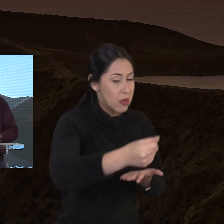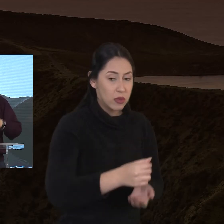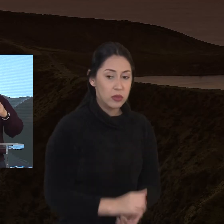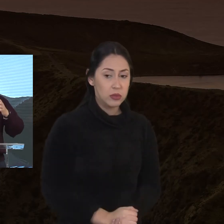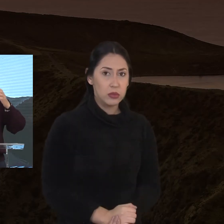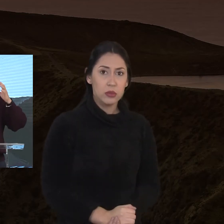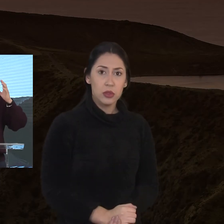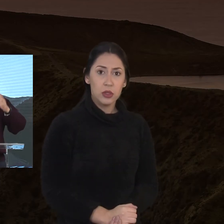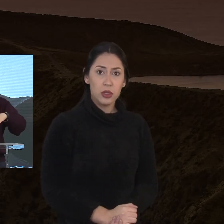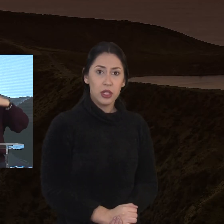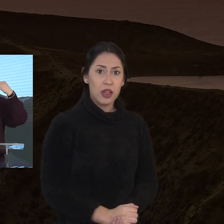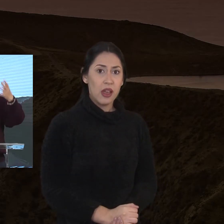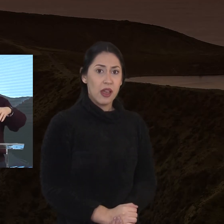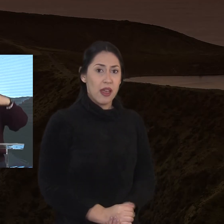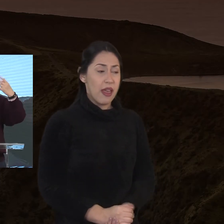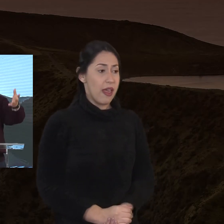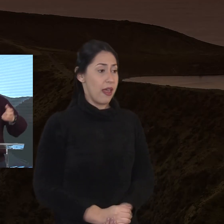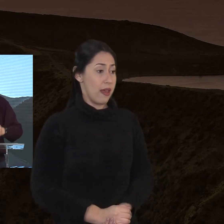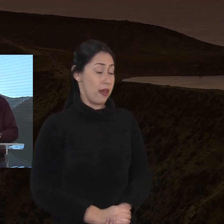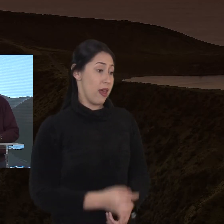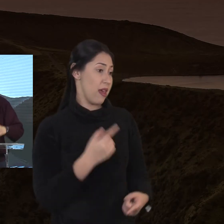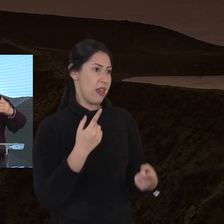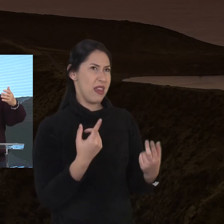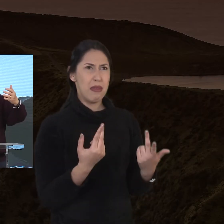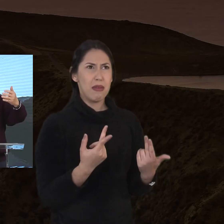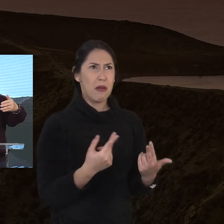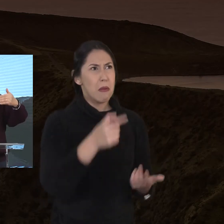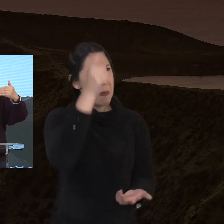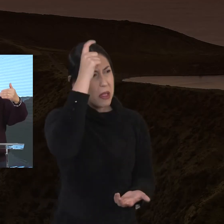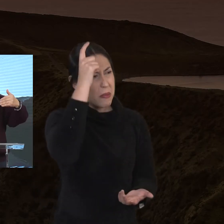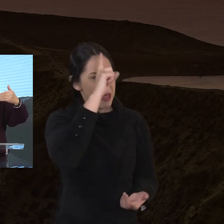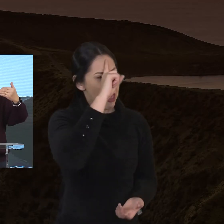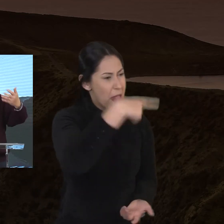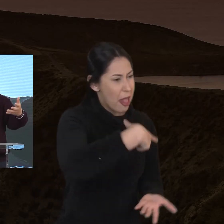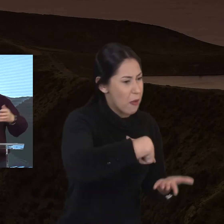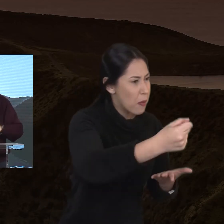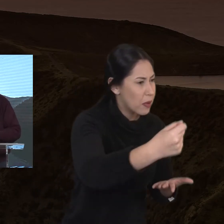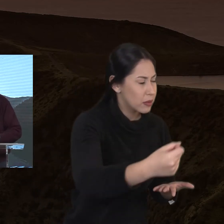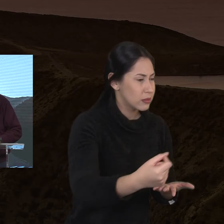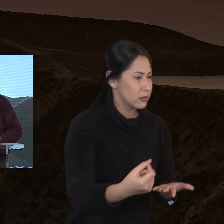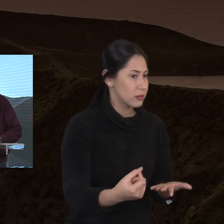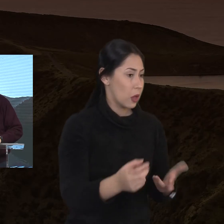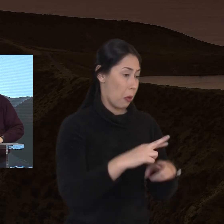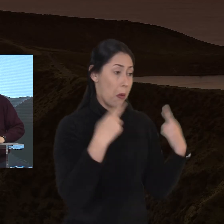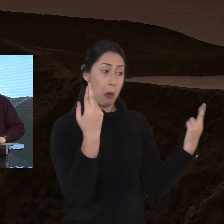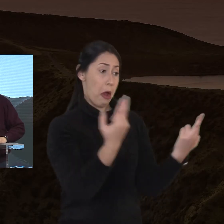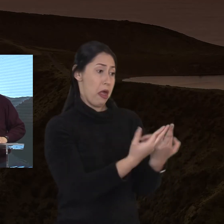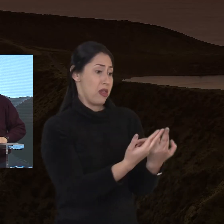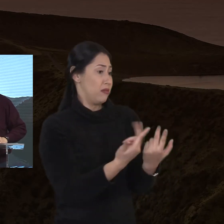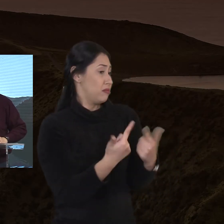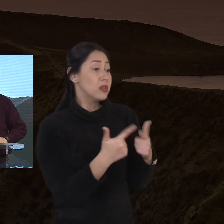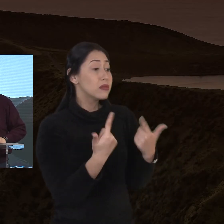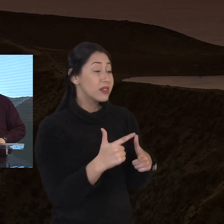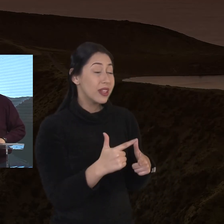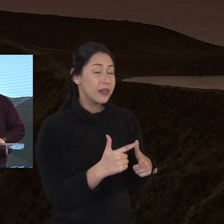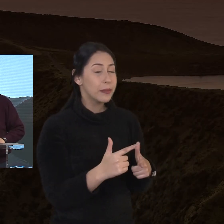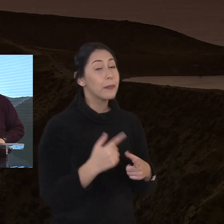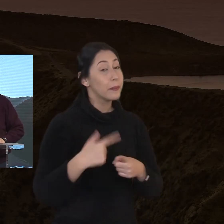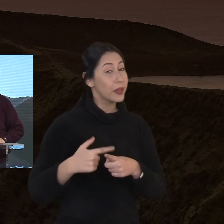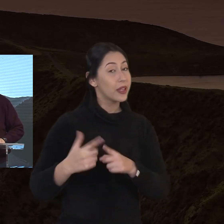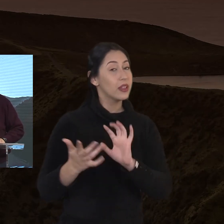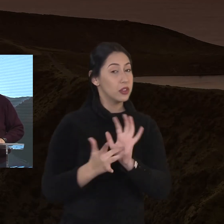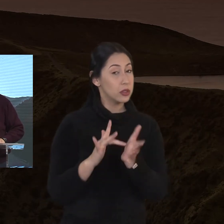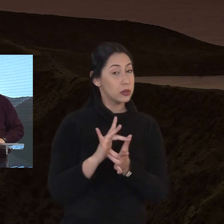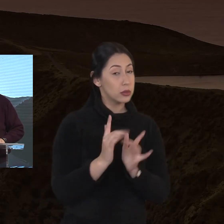é mesmo que satanás expulsarão os demônios então o reino de satanás não pode subsistir e jesus tava reconhecendo